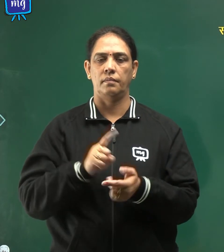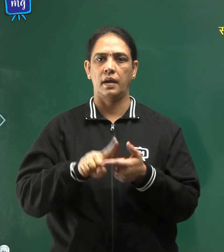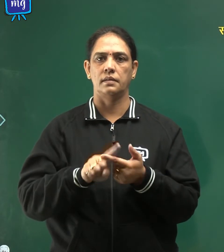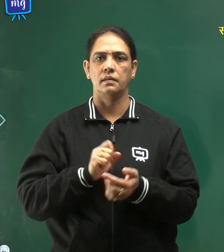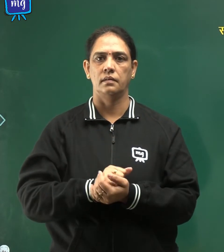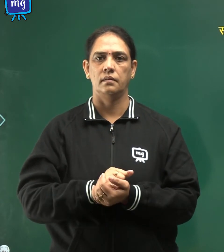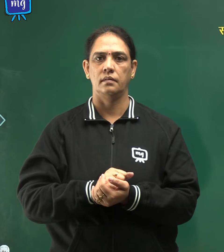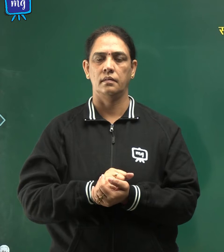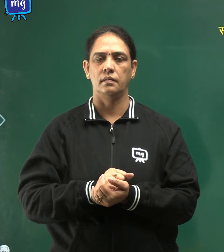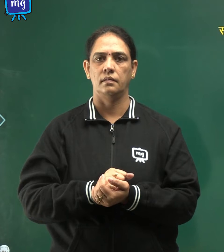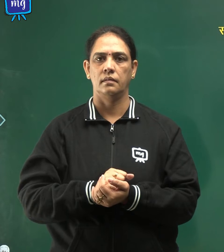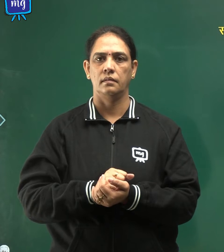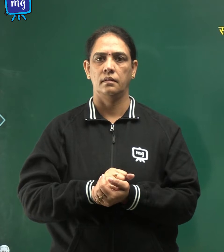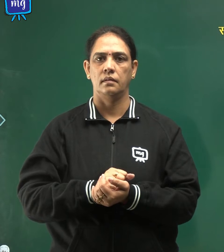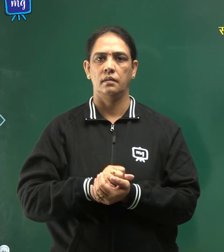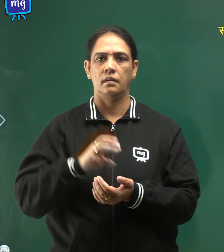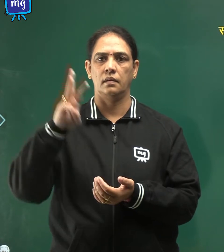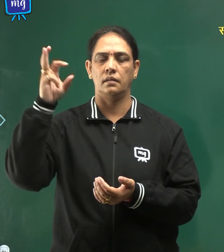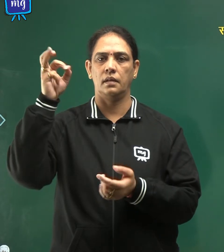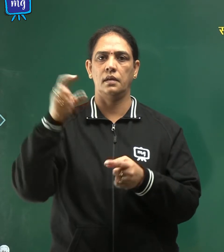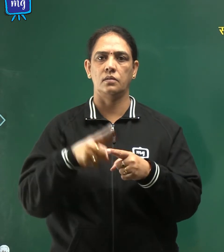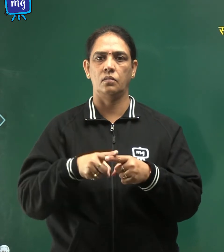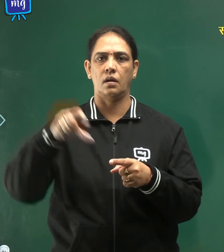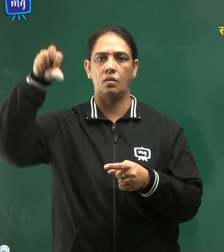प्लस 30 गुणा 9